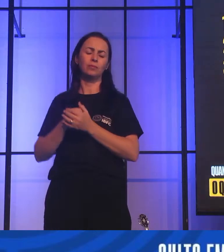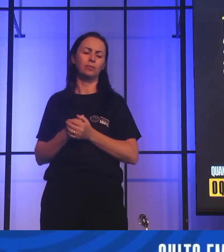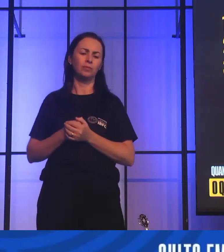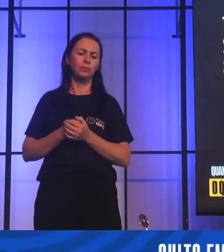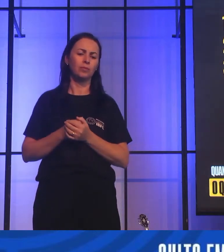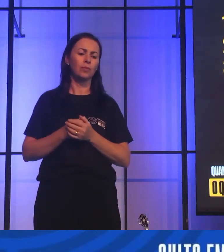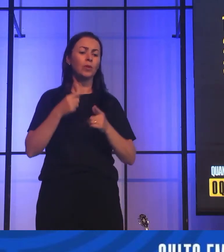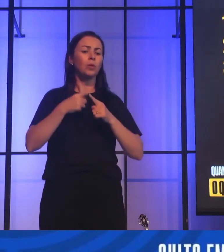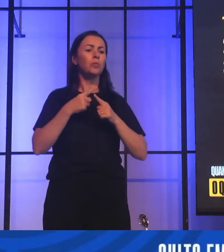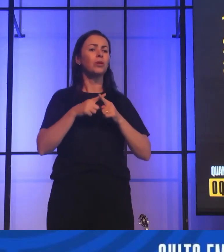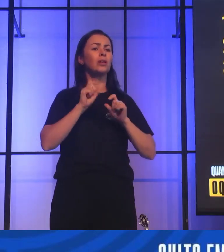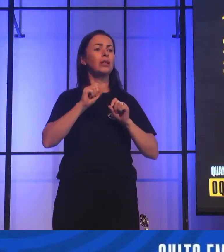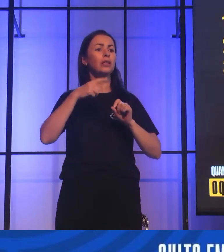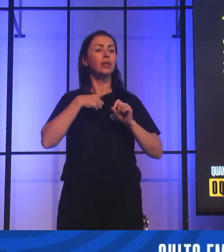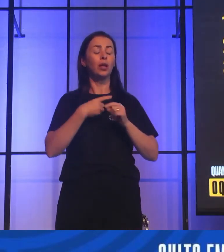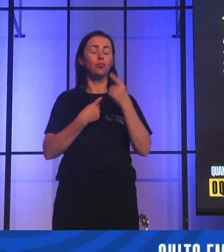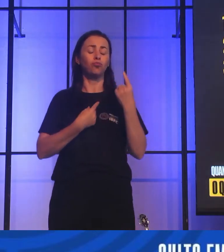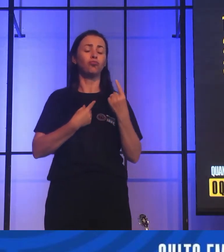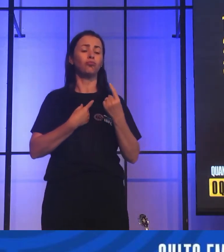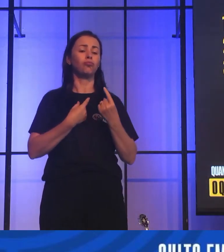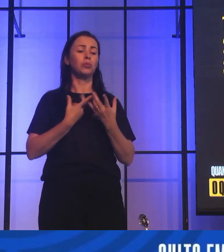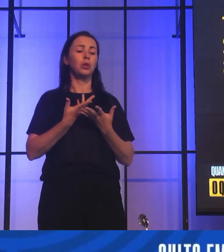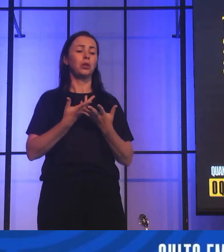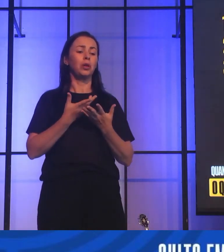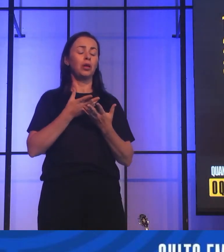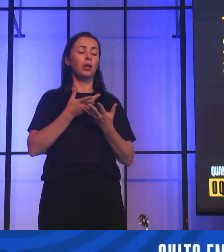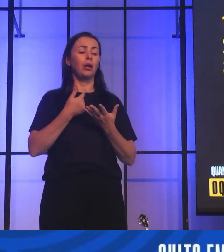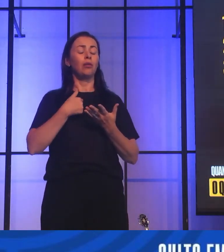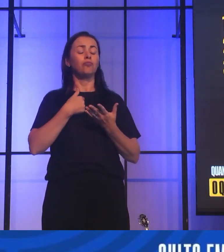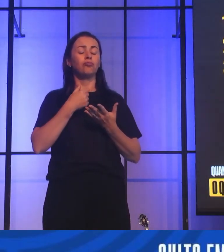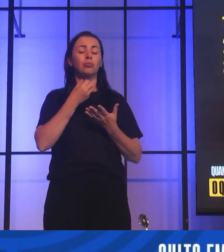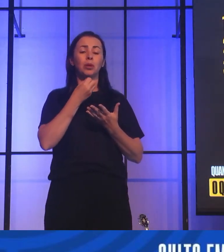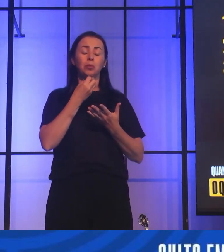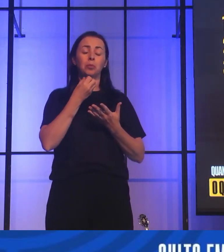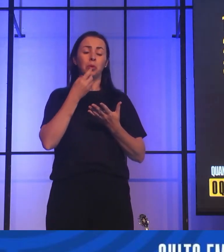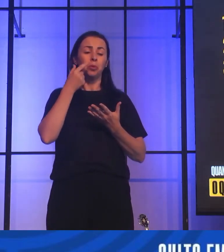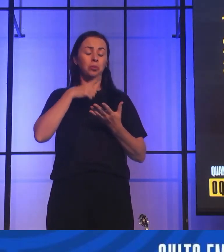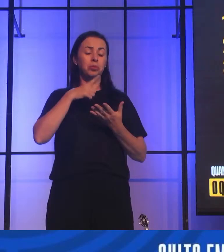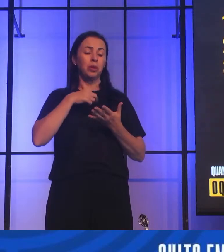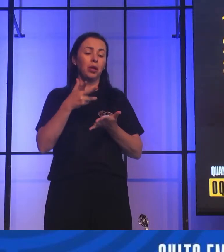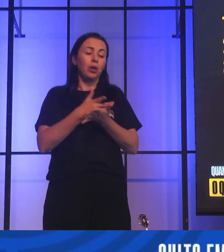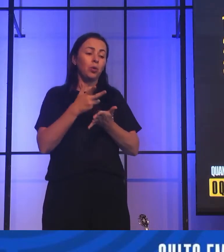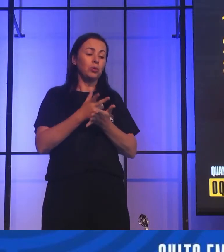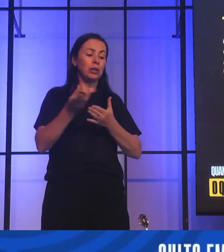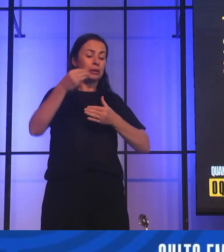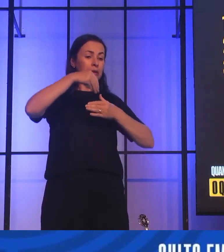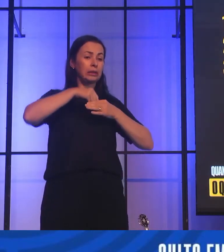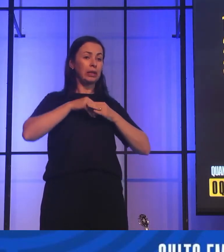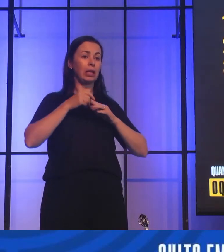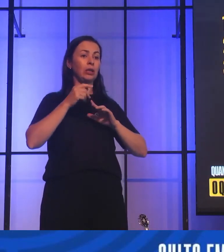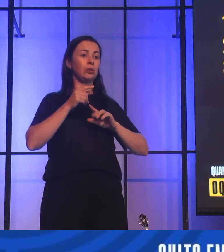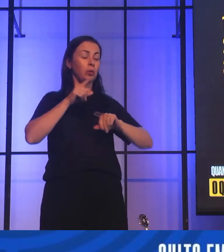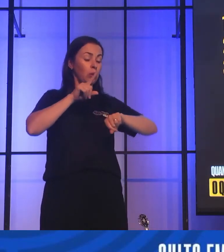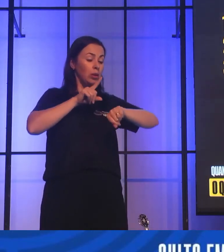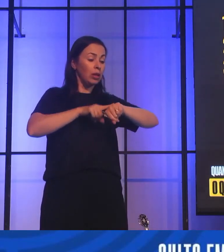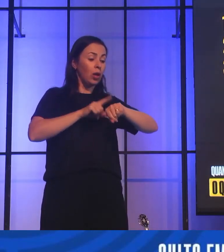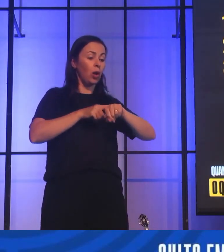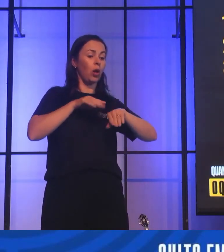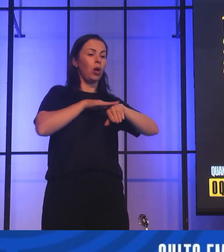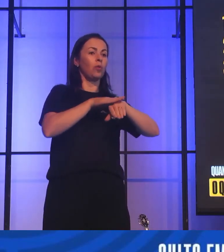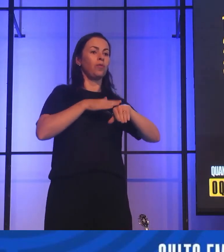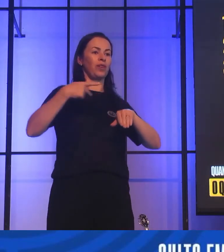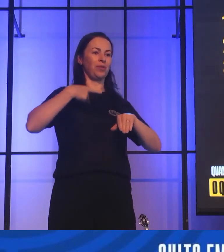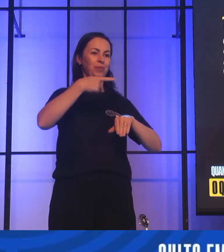Uma das coisas mais interessantes no gabinete pastoral é pessoas confessarem